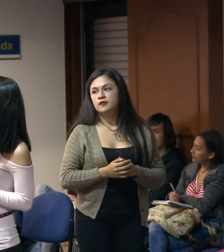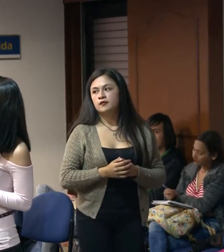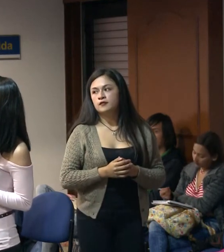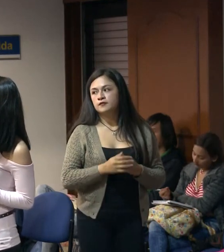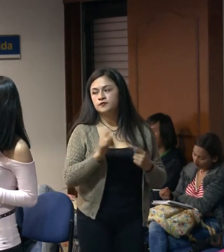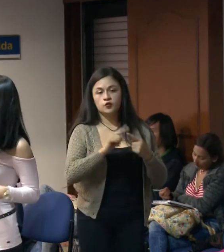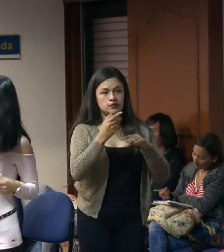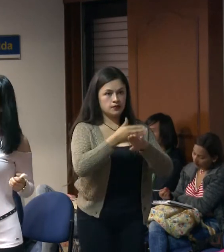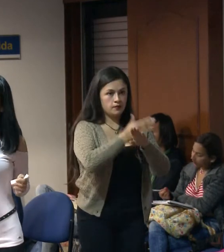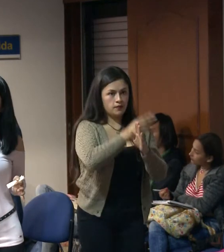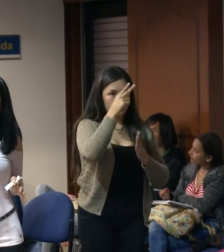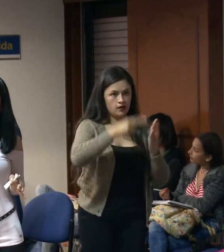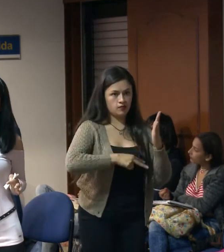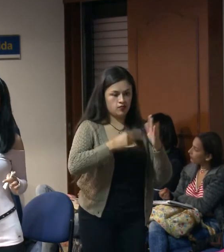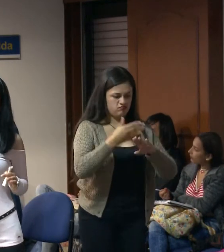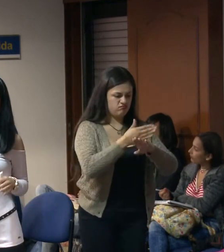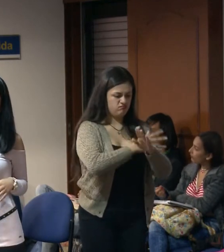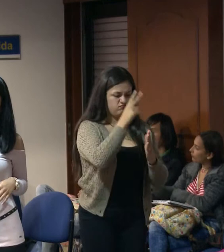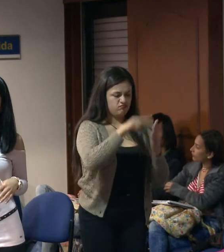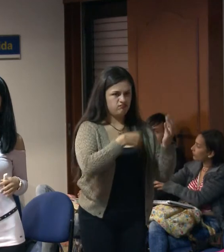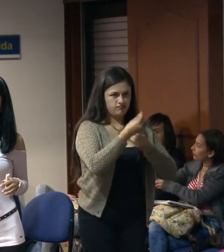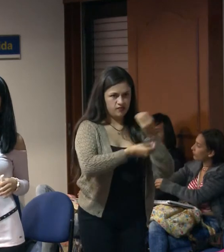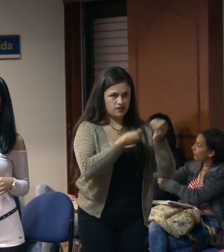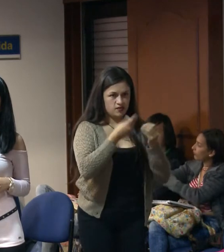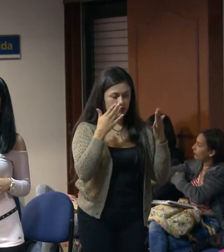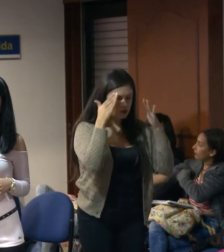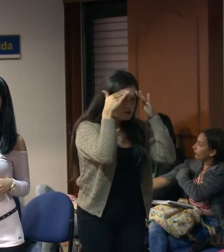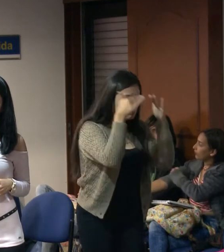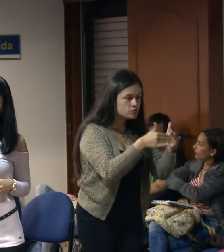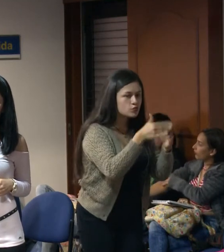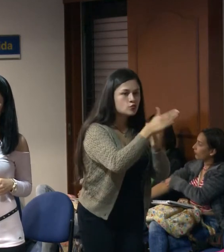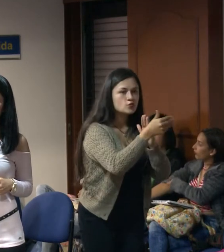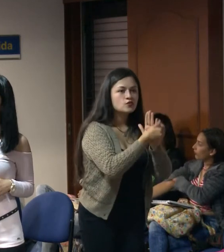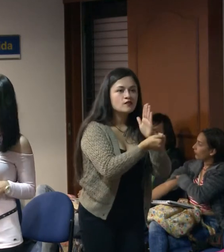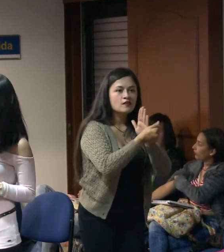En el momento de prelectura se enfoca en las funciones ejecutivas